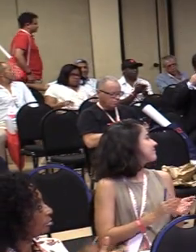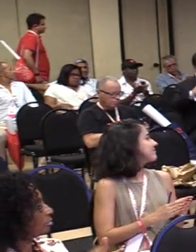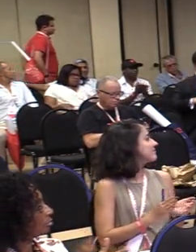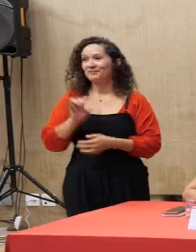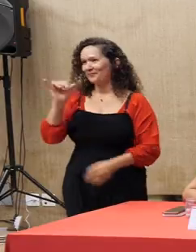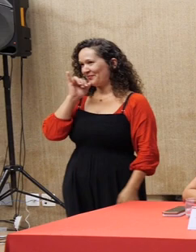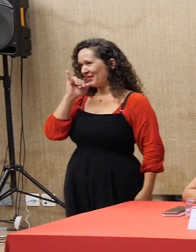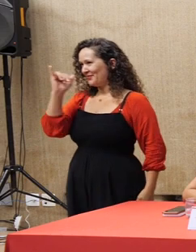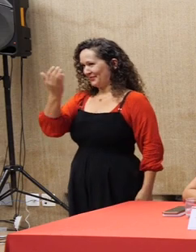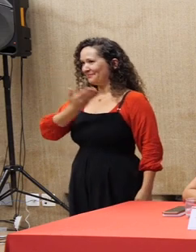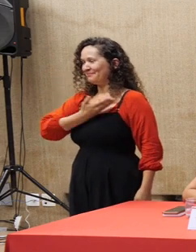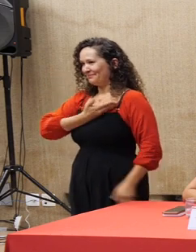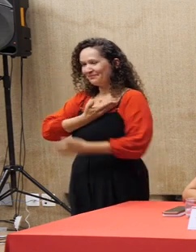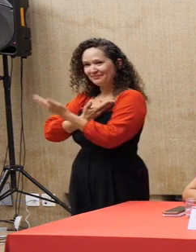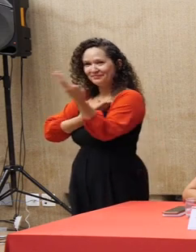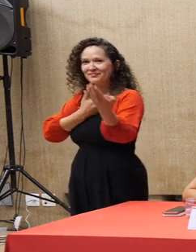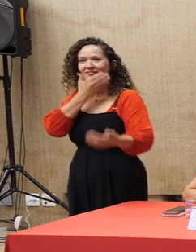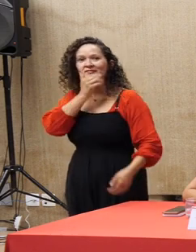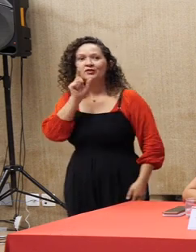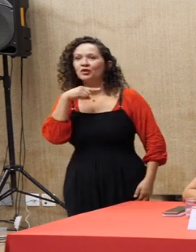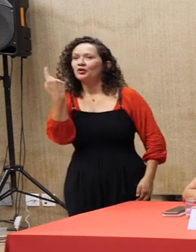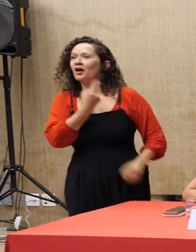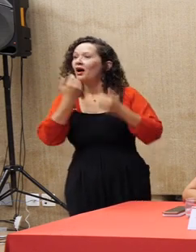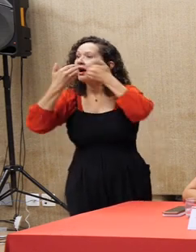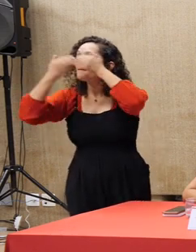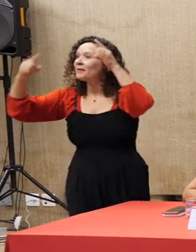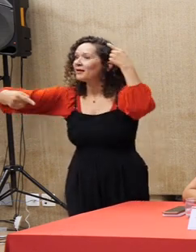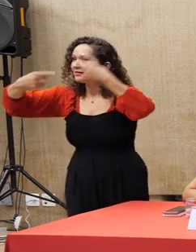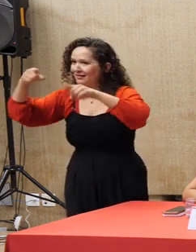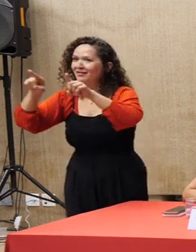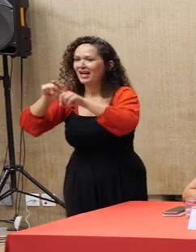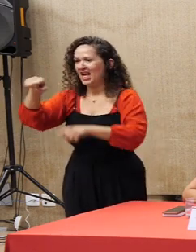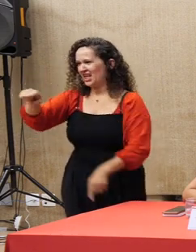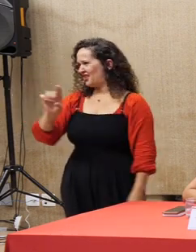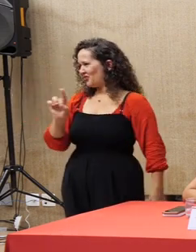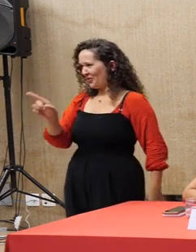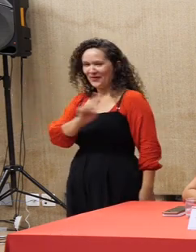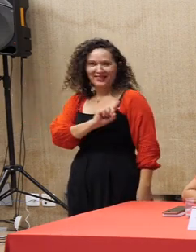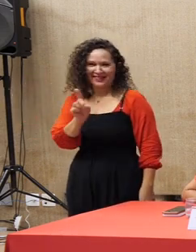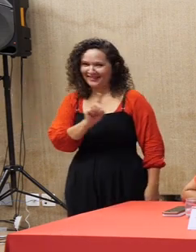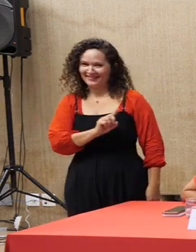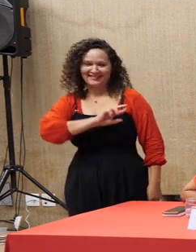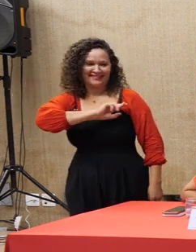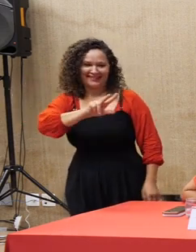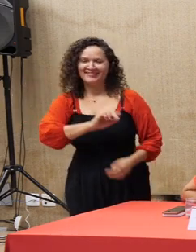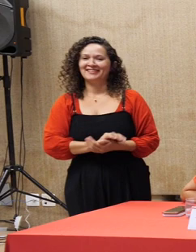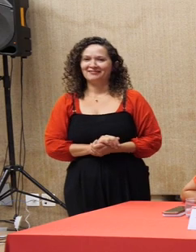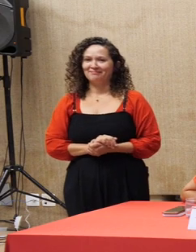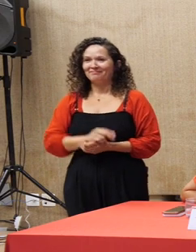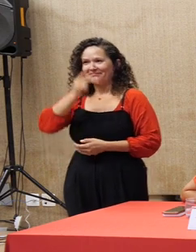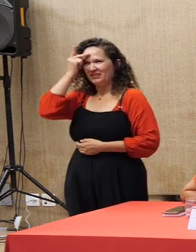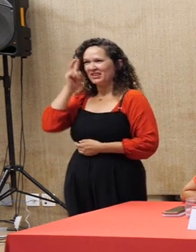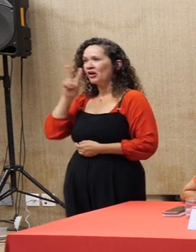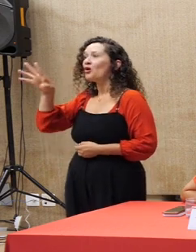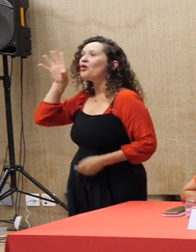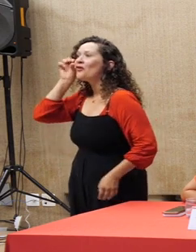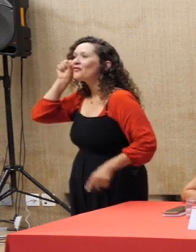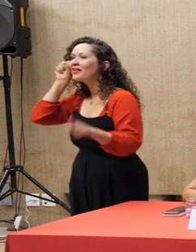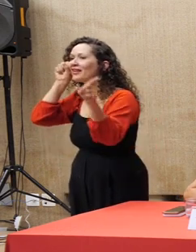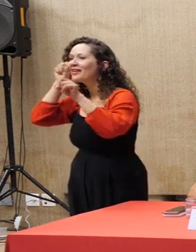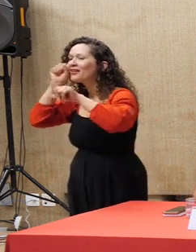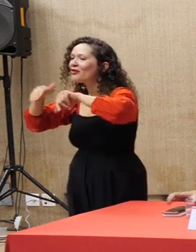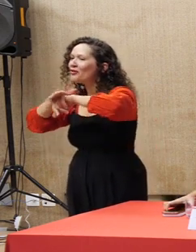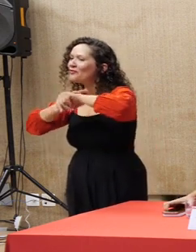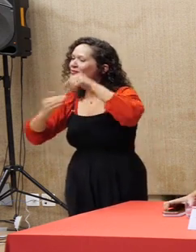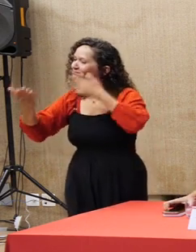E só para dizer aos companheiros e companheiras que nós vamos abrir para o plenário também, tá? Aqui não é só as pessoas vieram aqui só para ouvir, não. Vieram